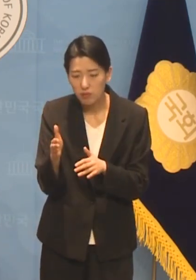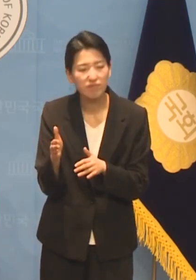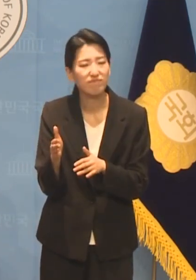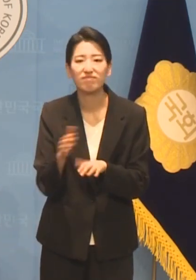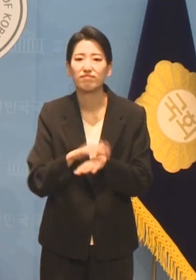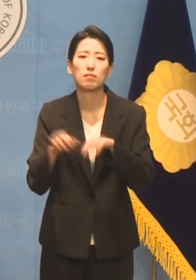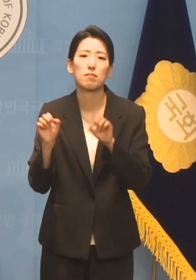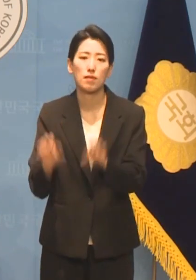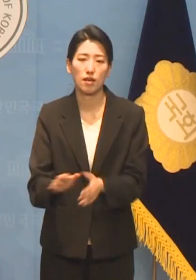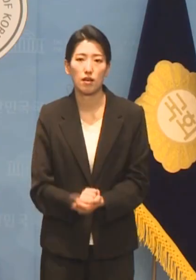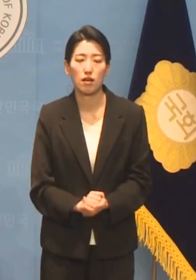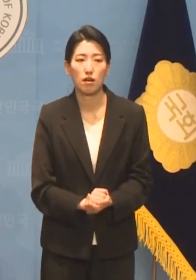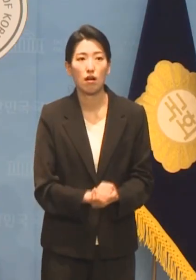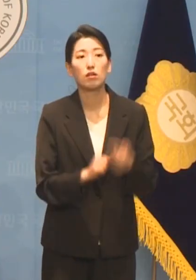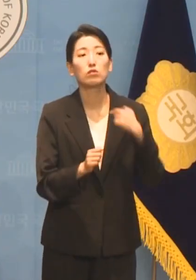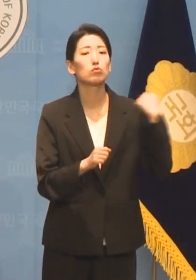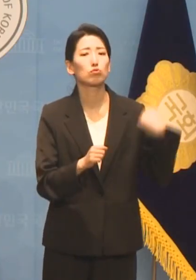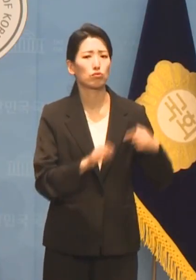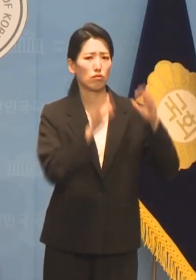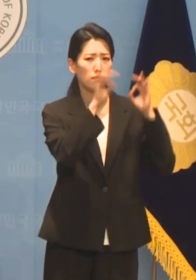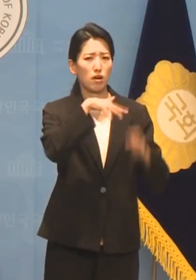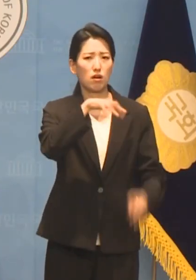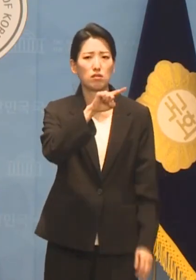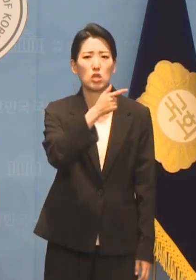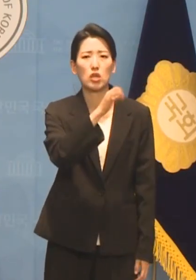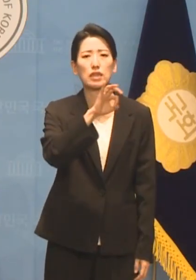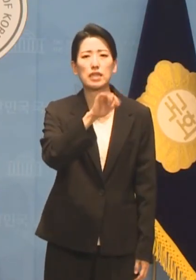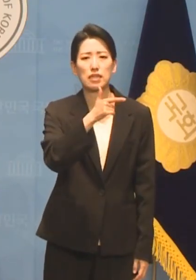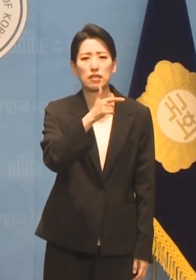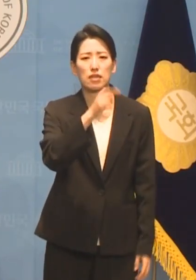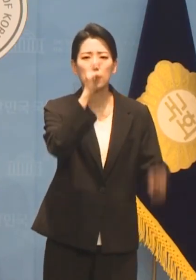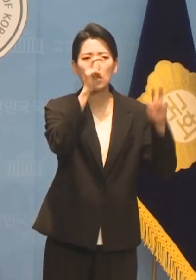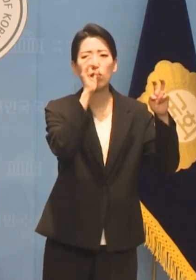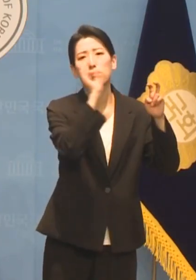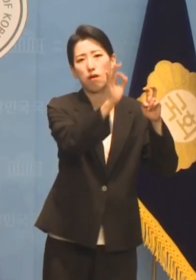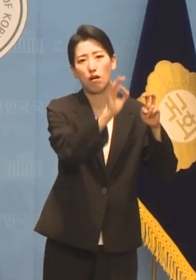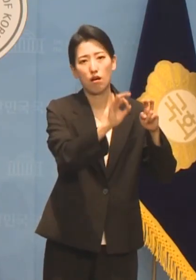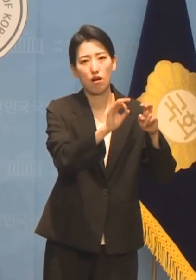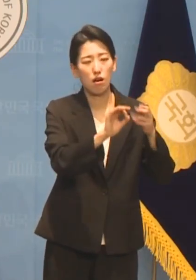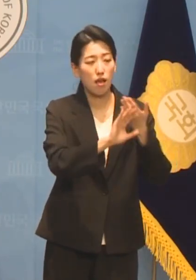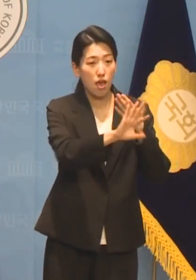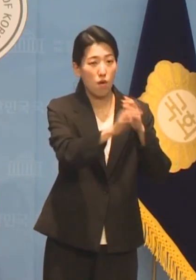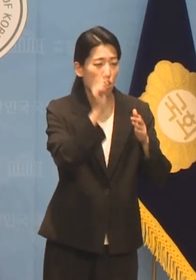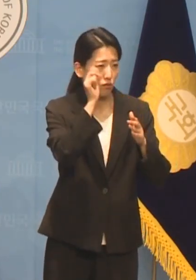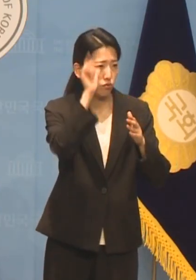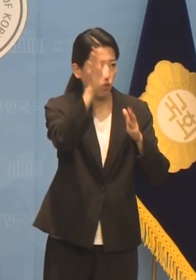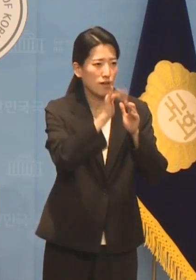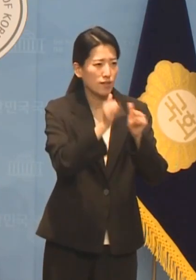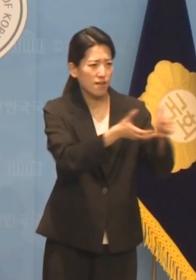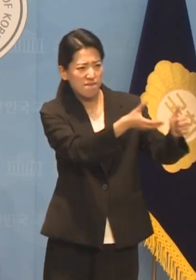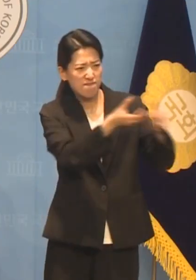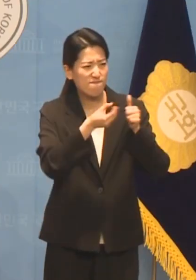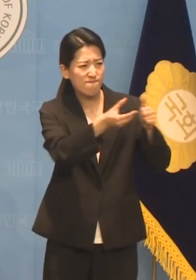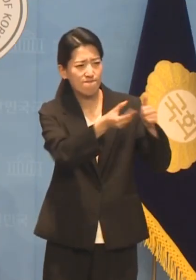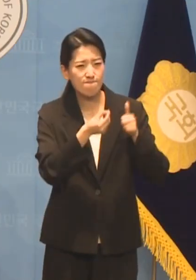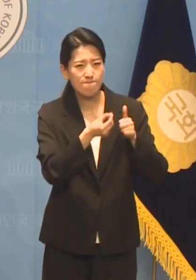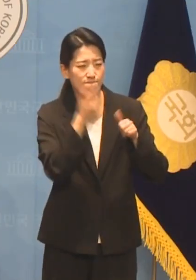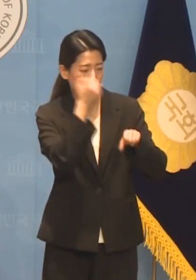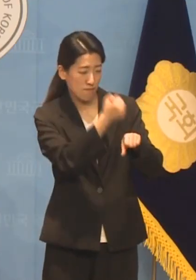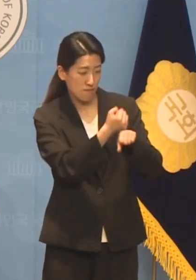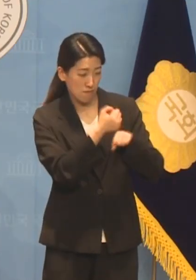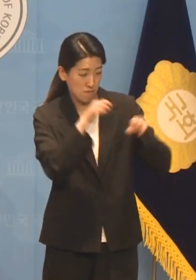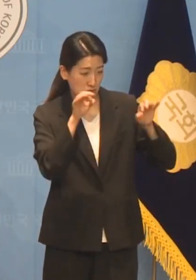중국이 천인계획 같은 파격적인 지원으로 해외 인재를 끌어들여 딥시크와 같은 AI 모델